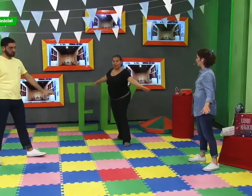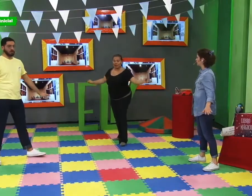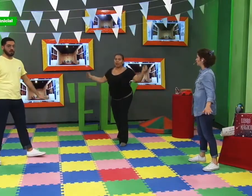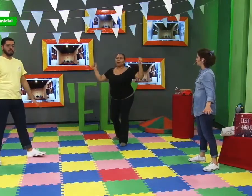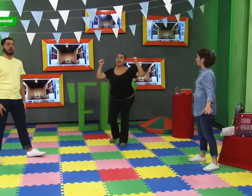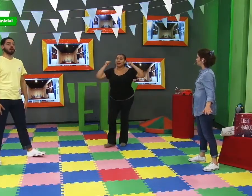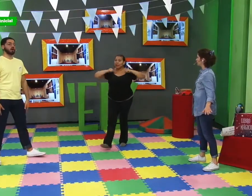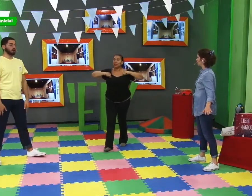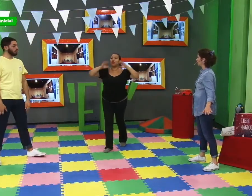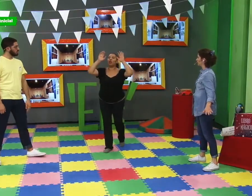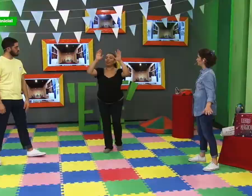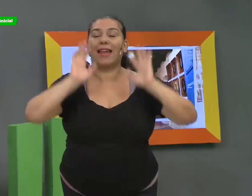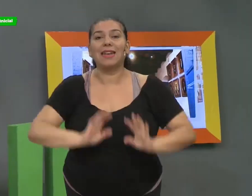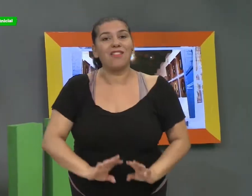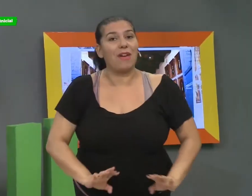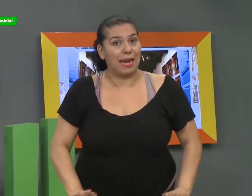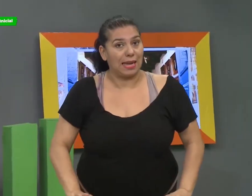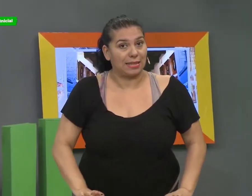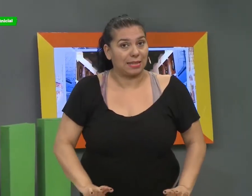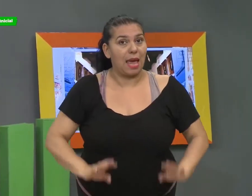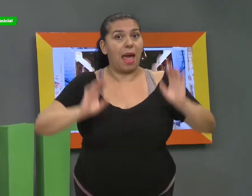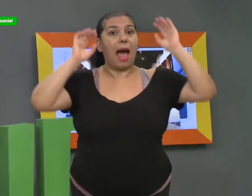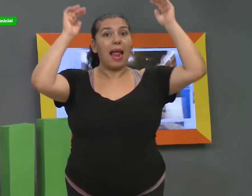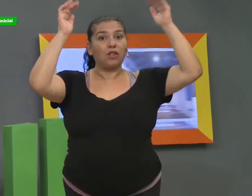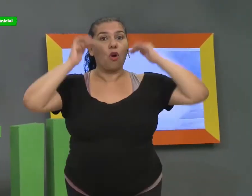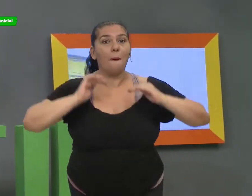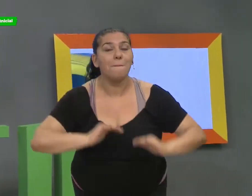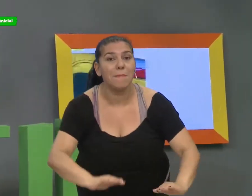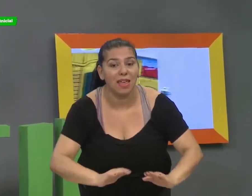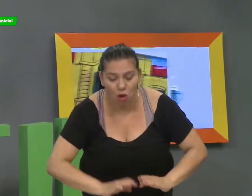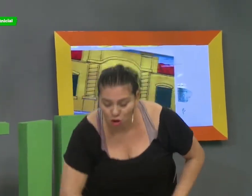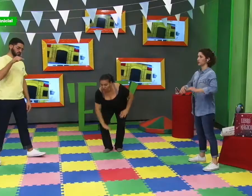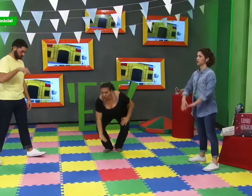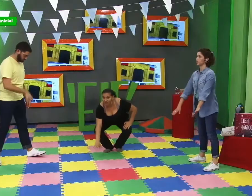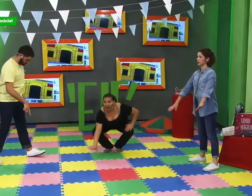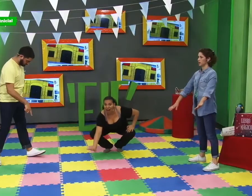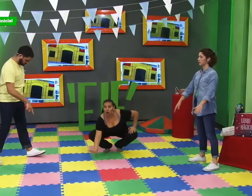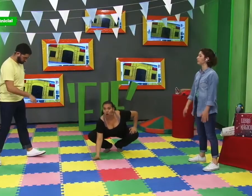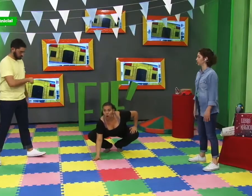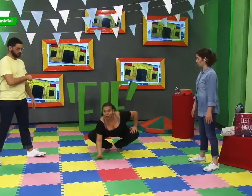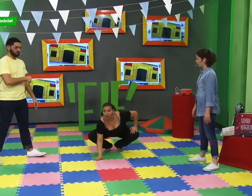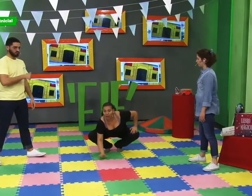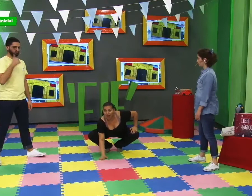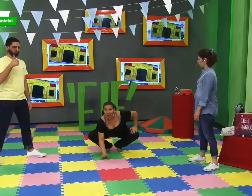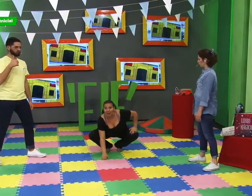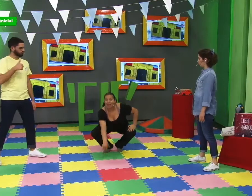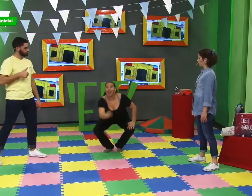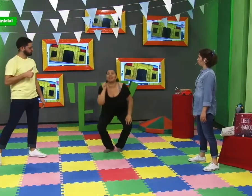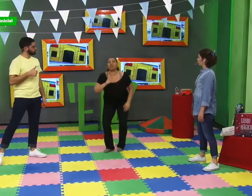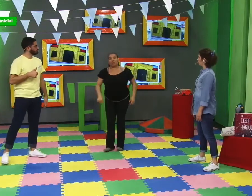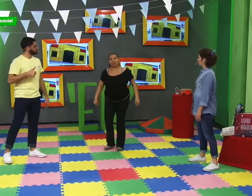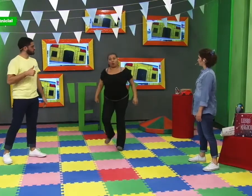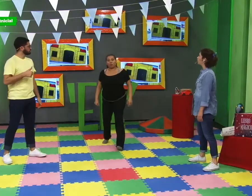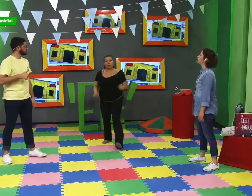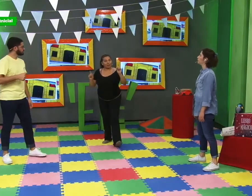total, y los tres niveles. Alto, medio y bajo. Perfecto. Bien al ras